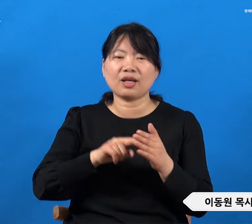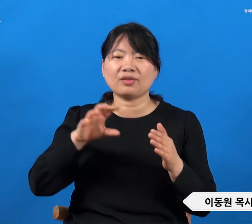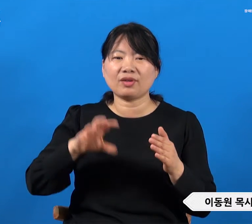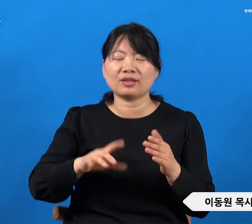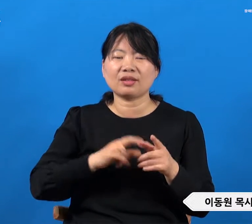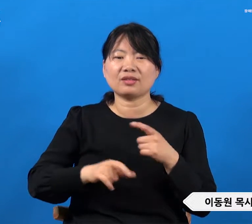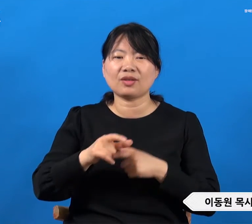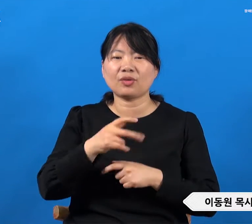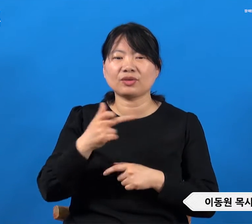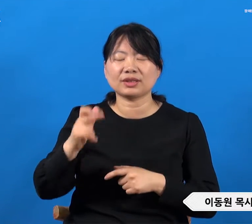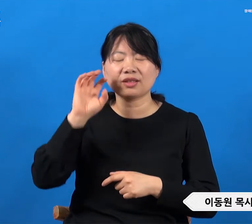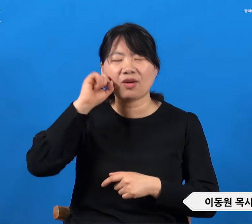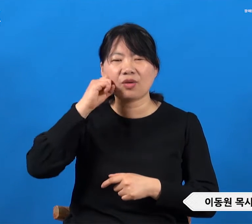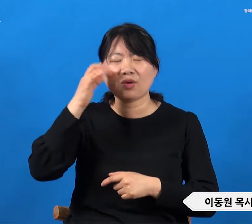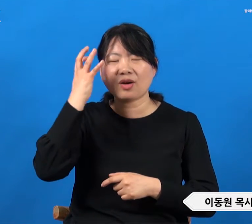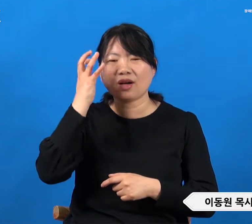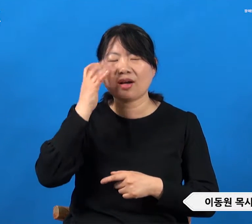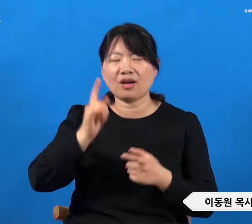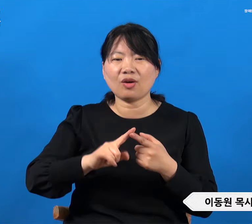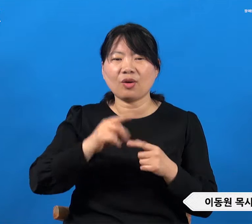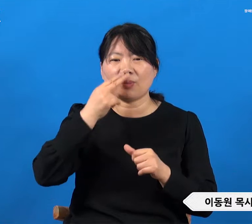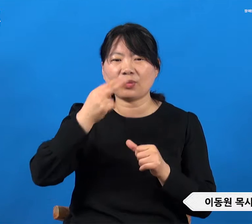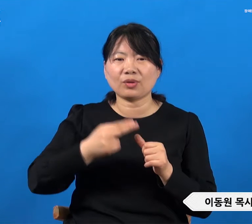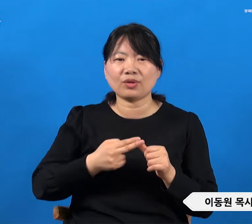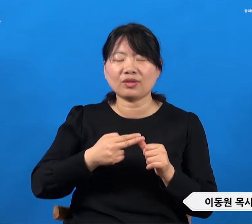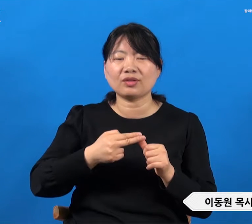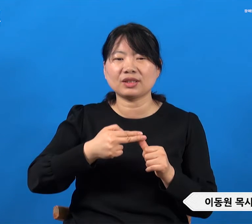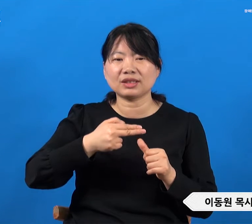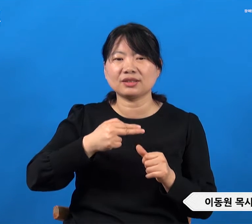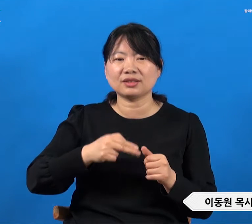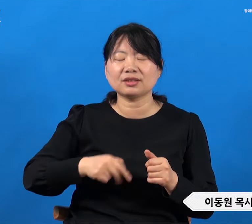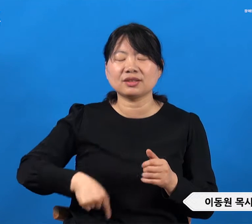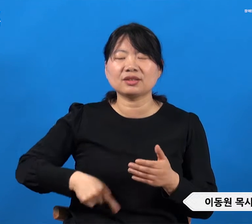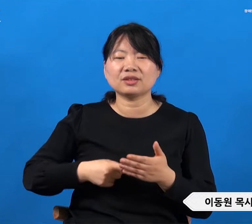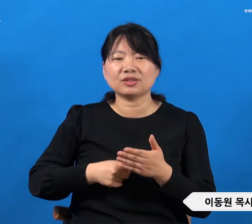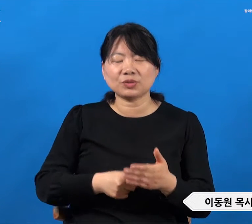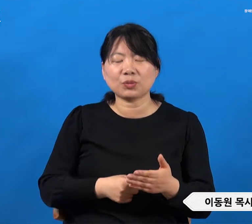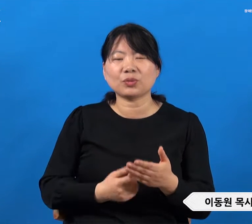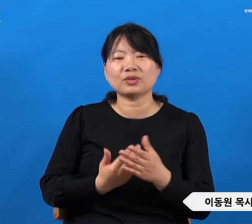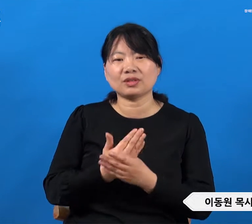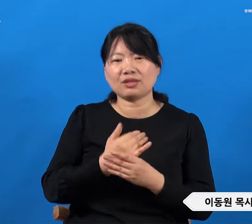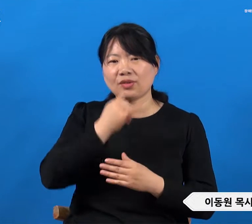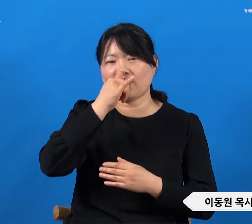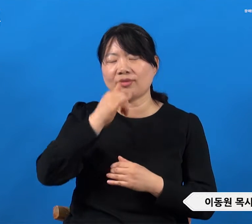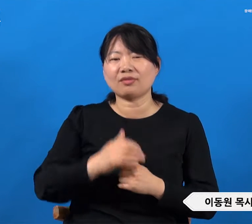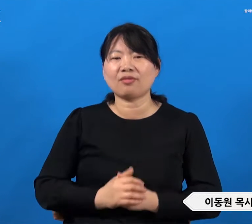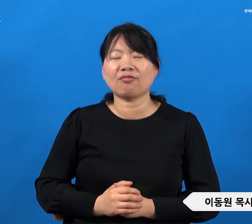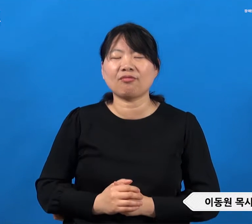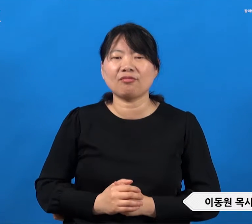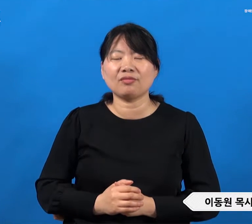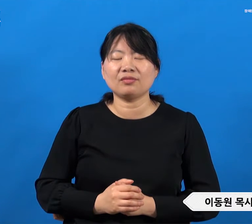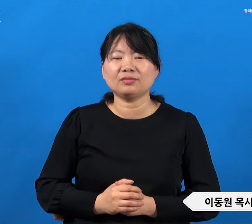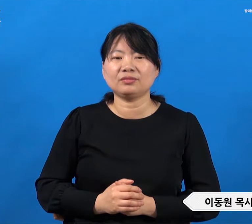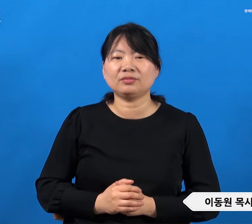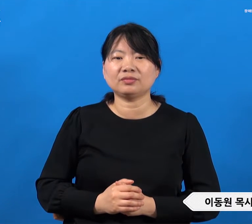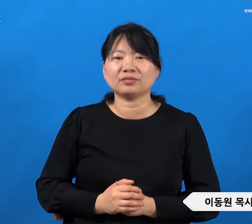마음속에 더 큰 난관, 더 큰 모험에 도전할 의욕이 이상하게 생겨요.